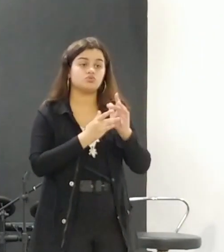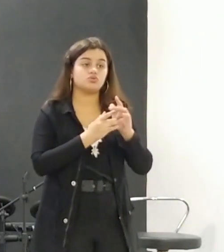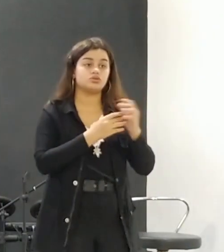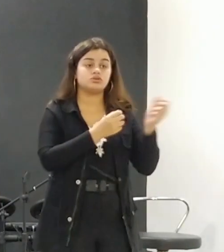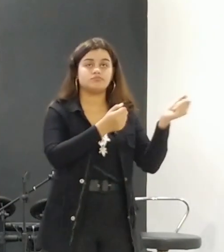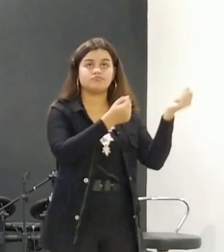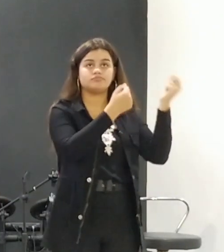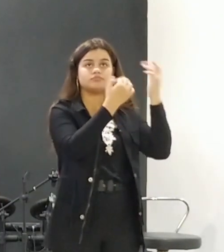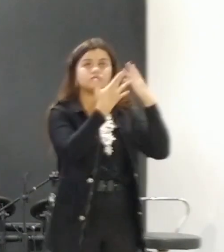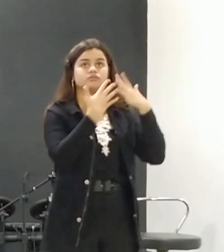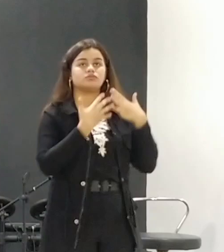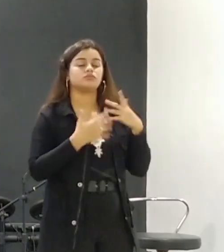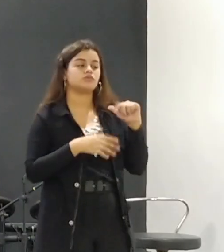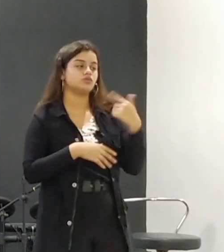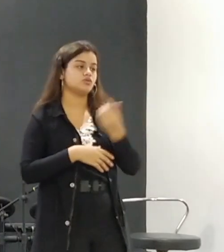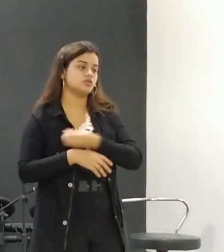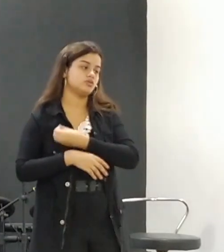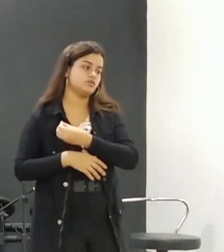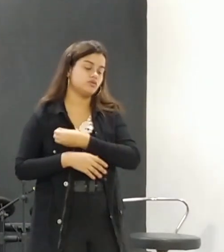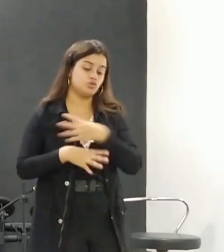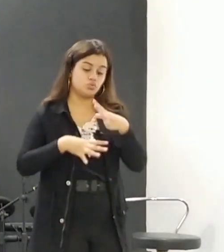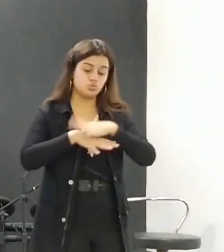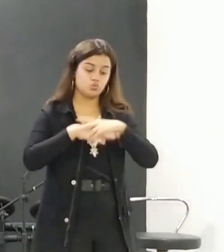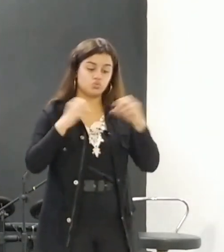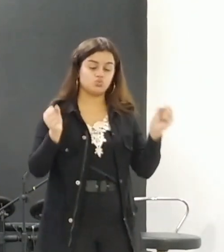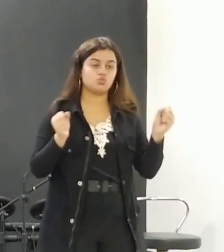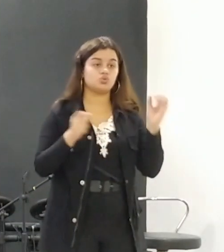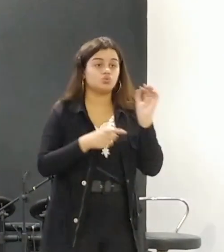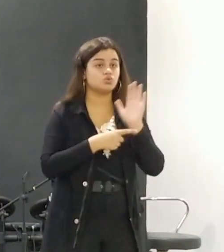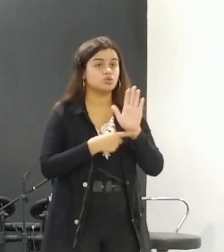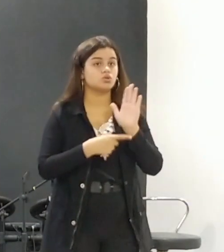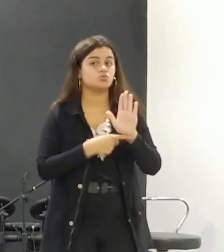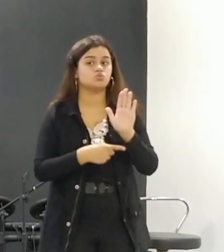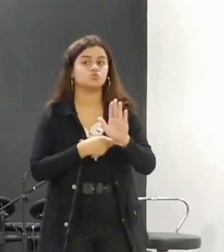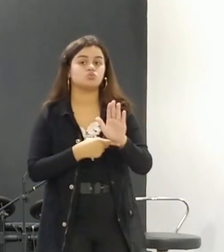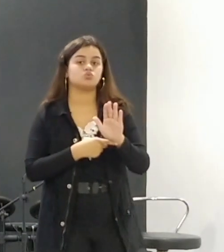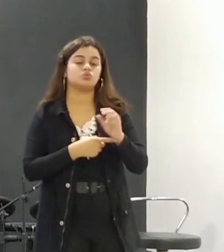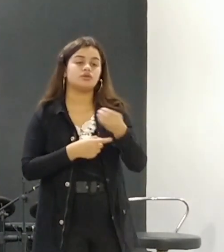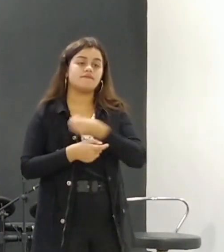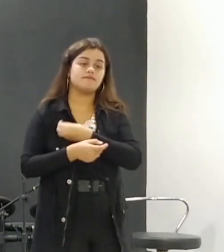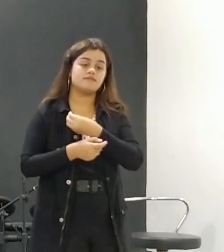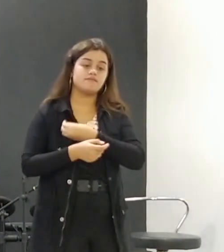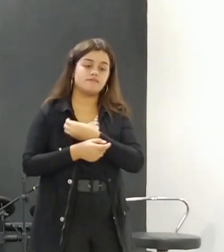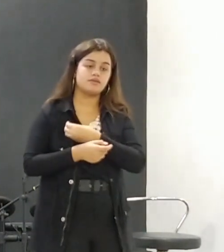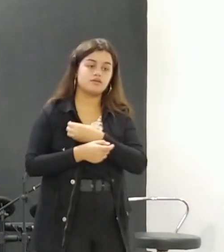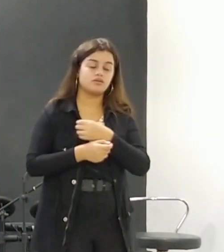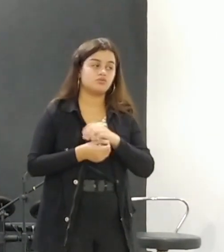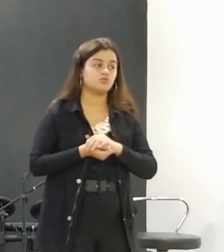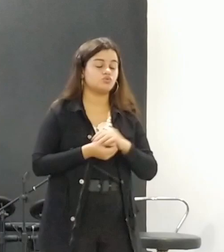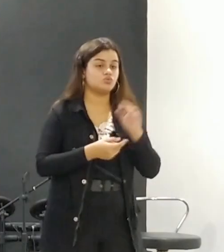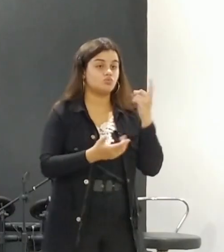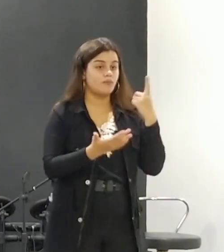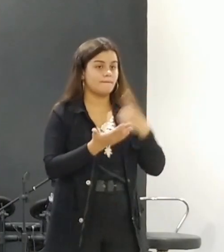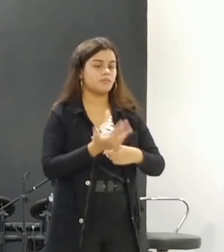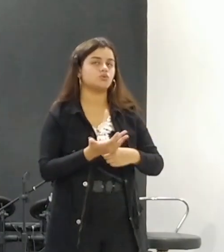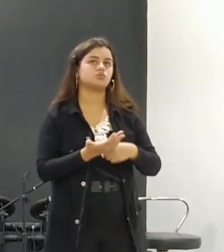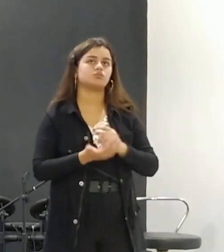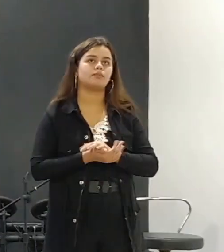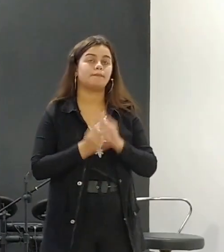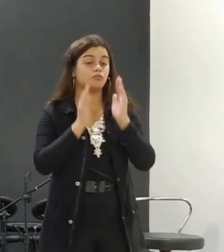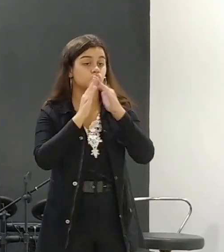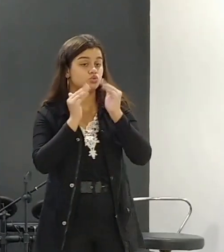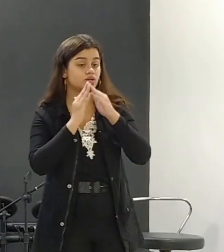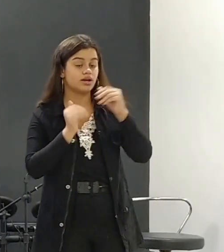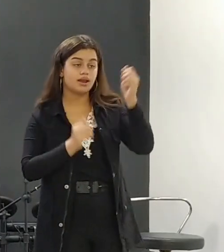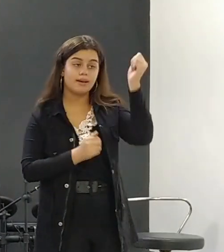vidas e nos cure e nos ajude a viver de acordo com os seus propósitos. Buscar arrependimento,